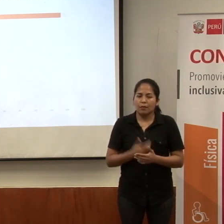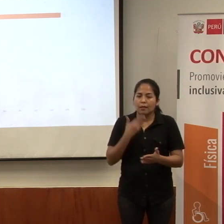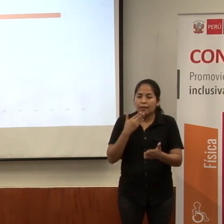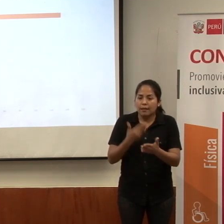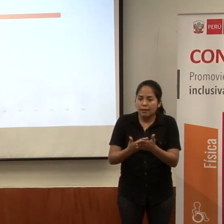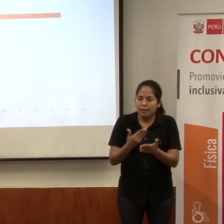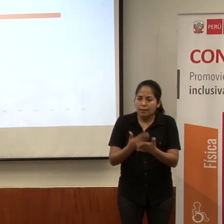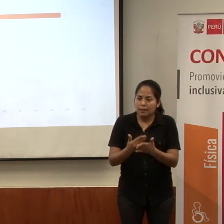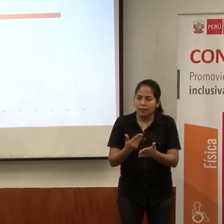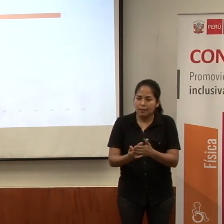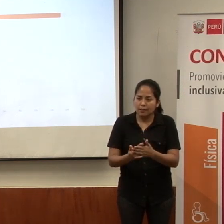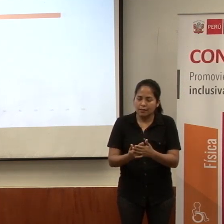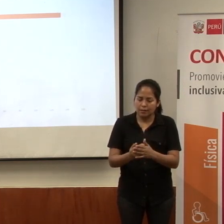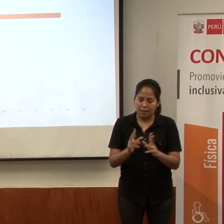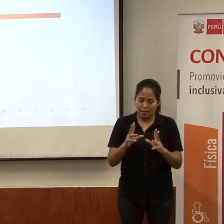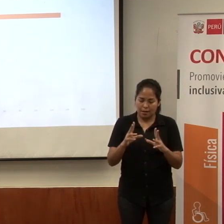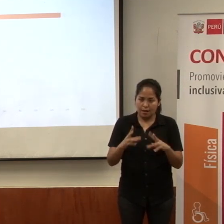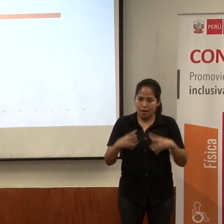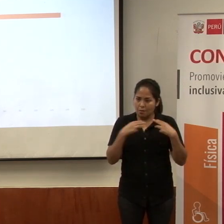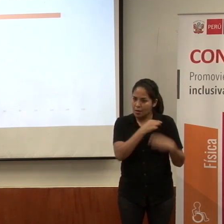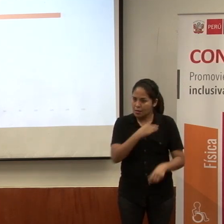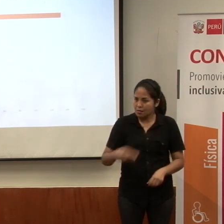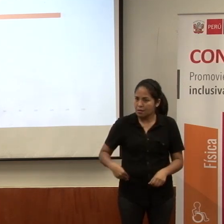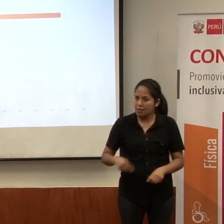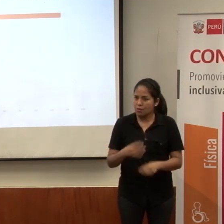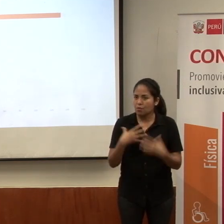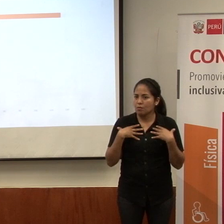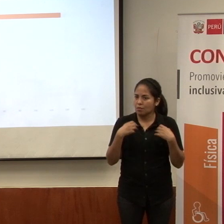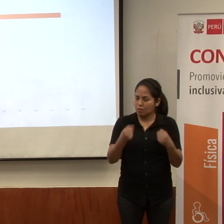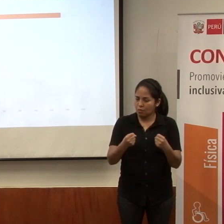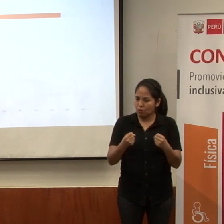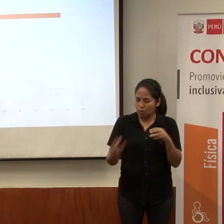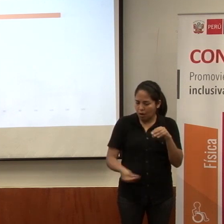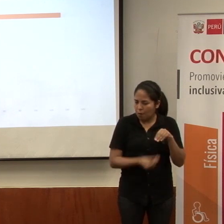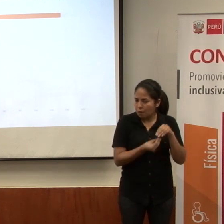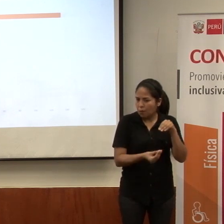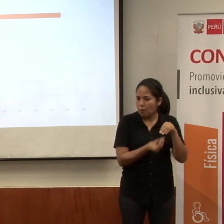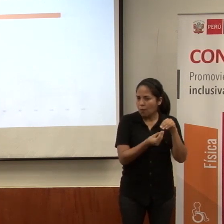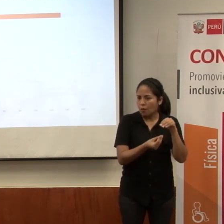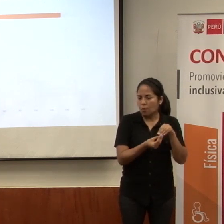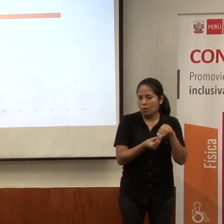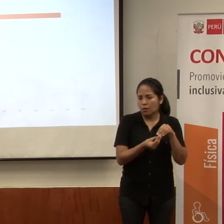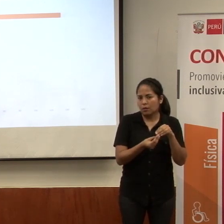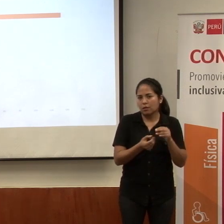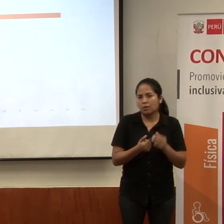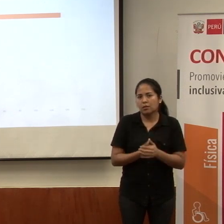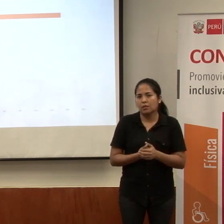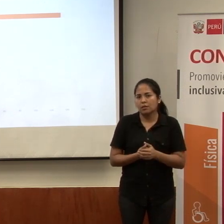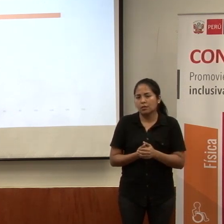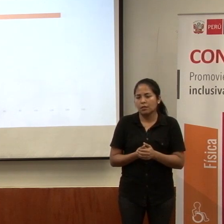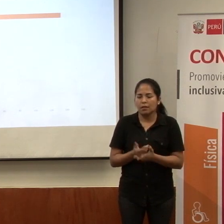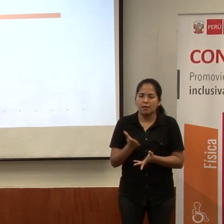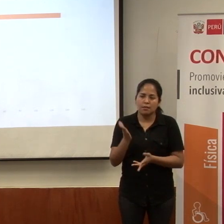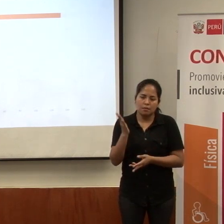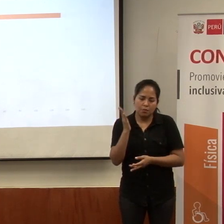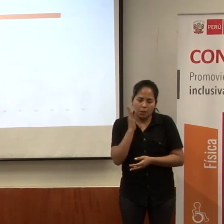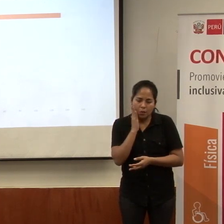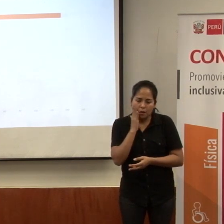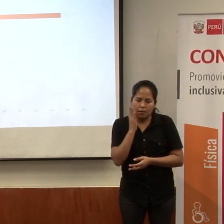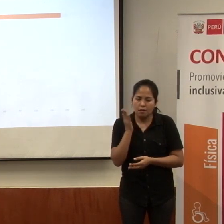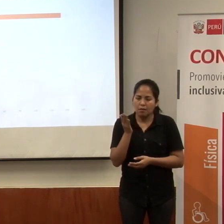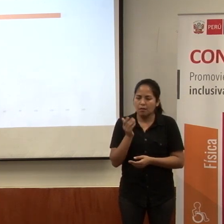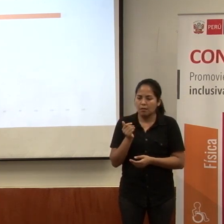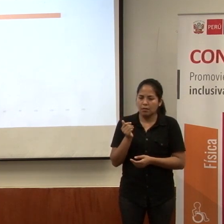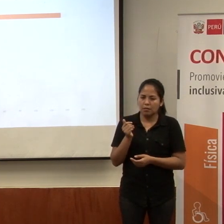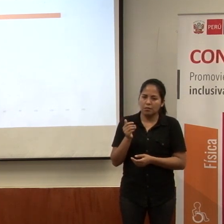aportes del sector salud, en particular del Ministerio de Salud, ha sido el que las madres